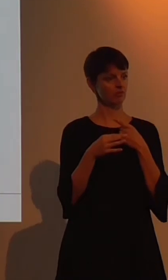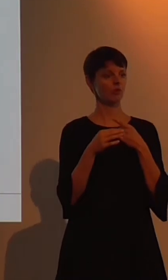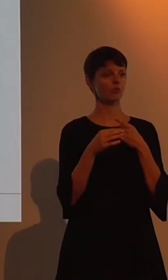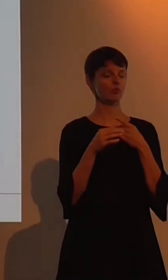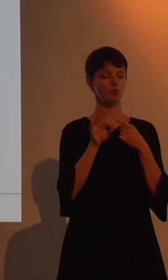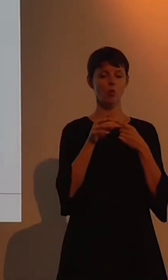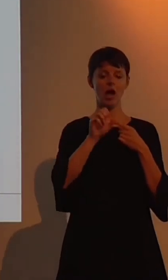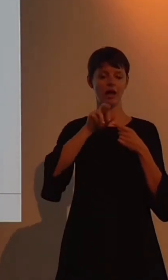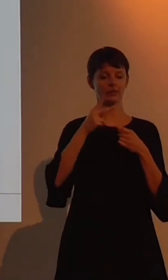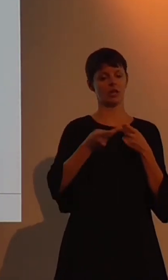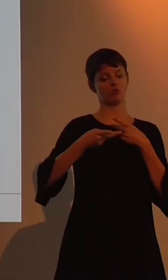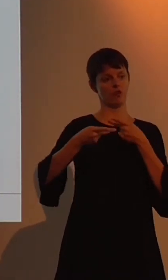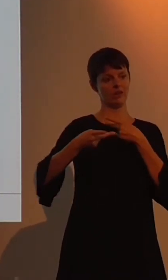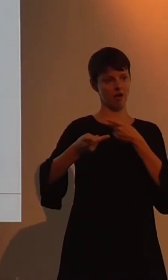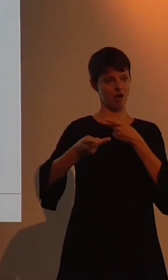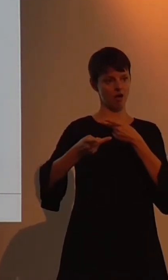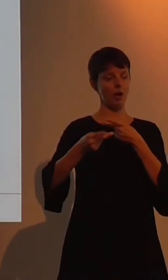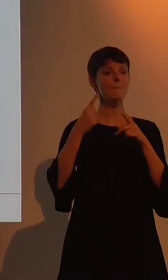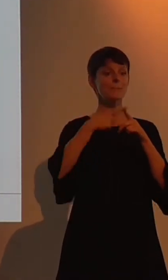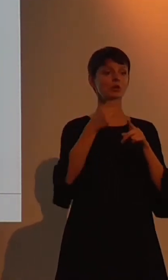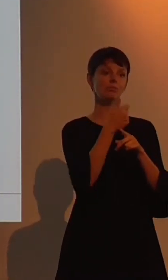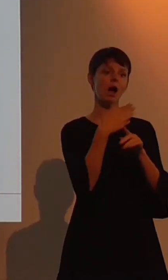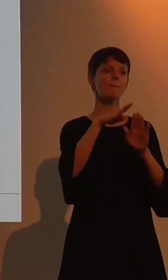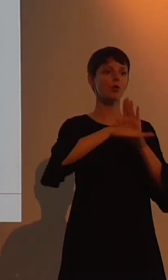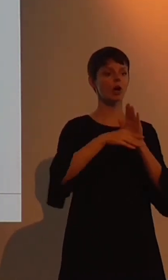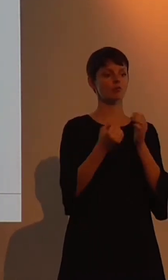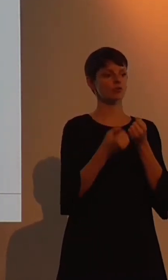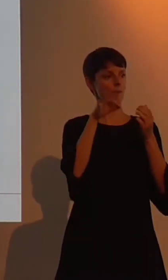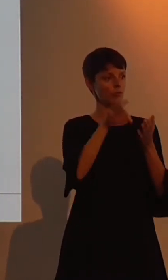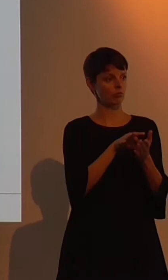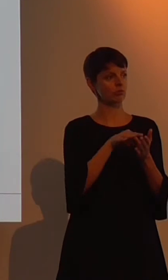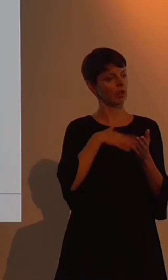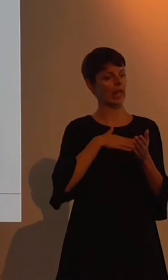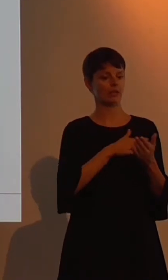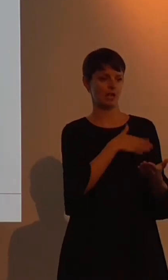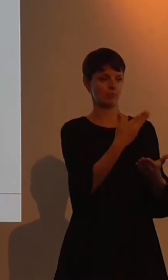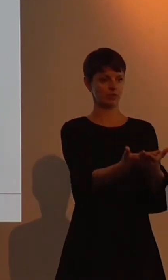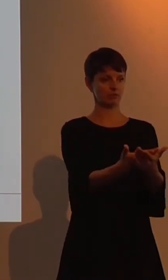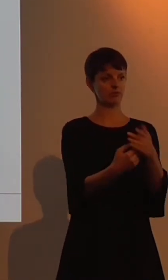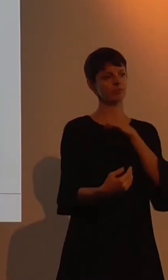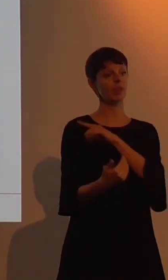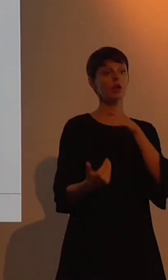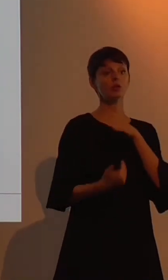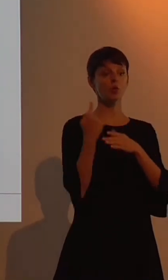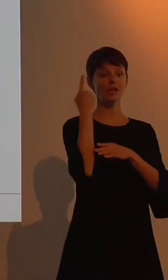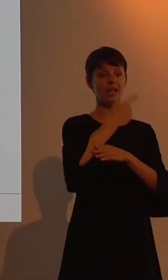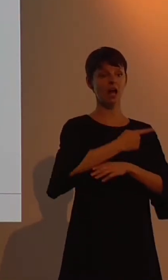wir ein das Ganze geht auch weiter, wenn Sie den Schwerpunkt gespeichert werden, es gibt einen Bereich mein ZDF, wenn Sie